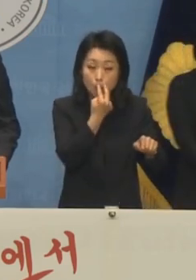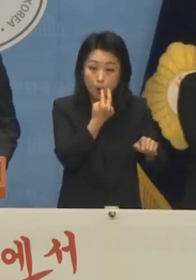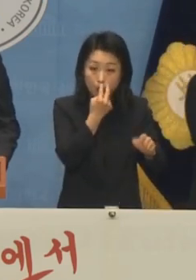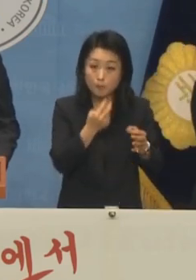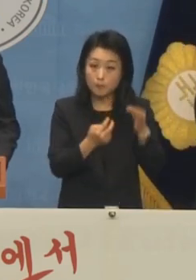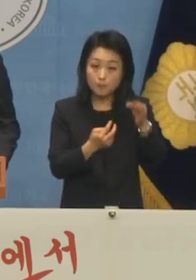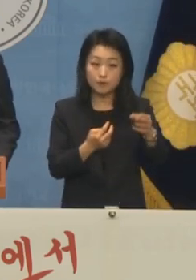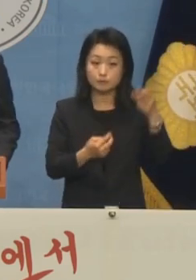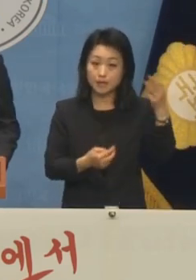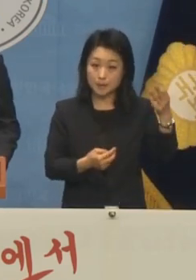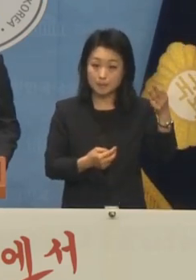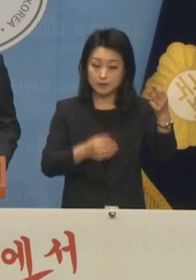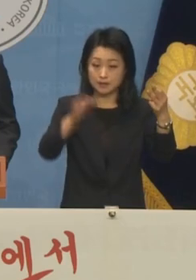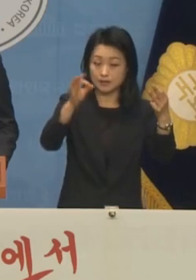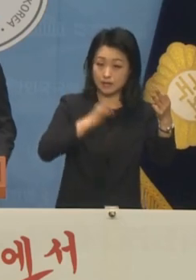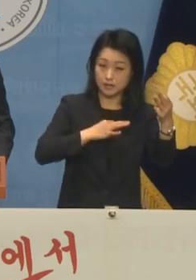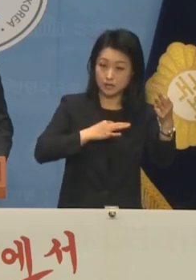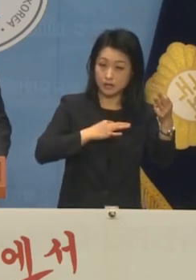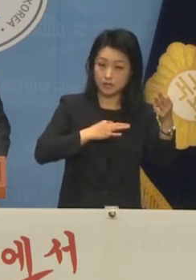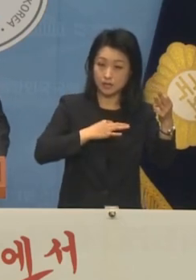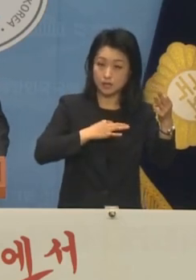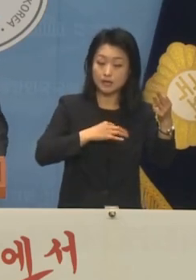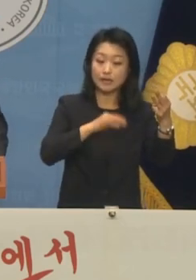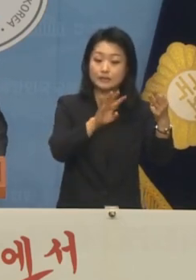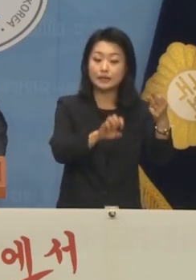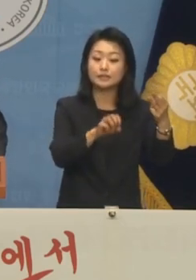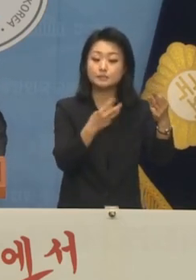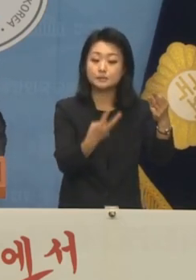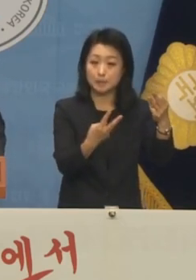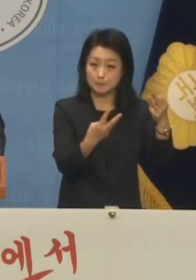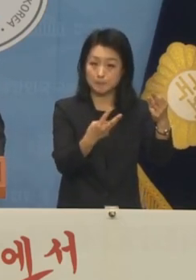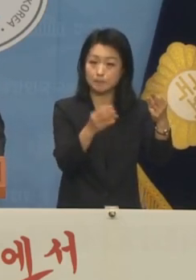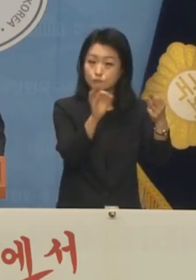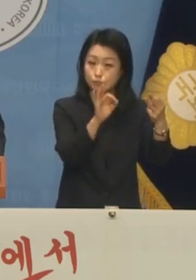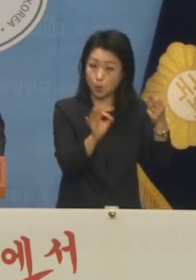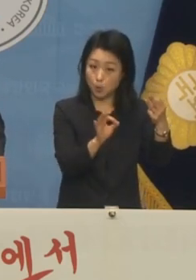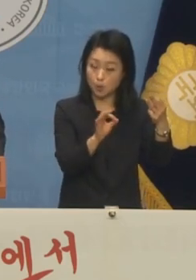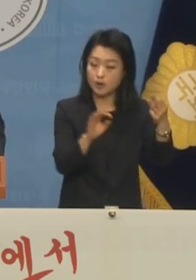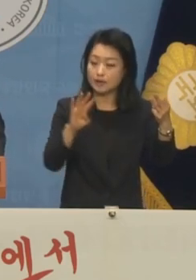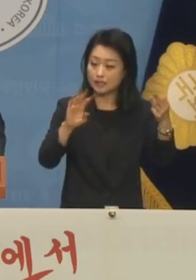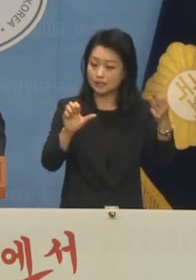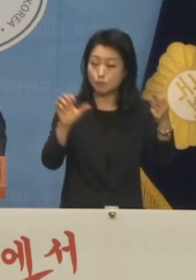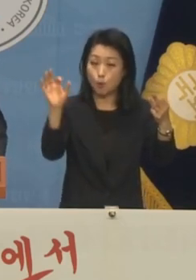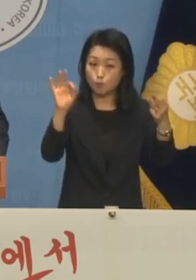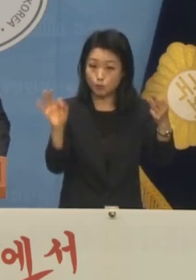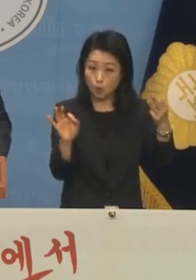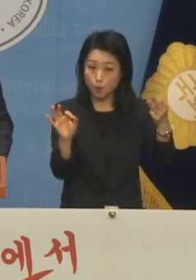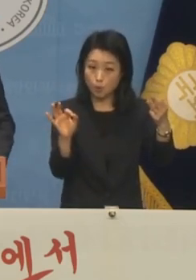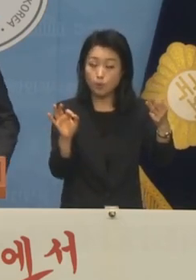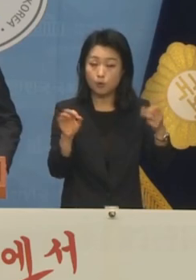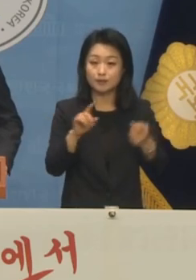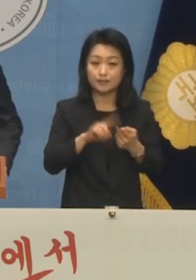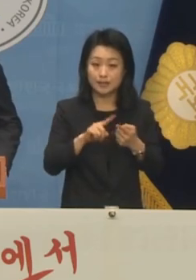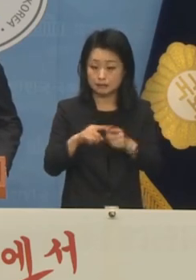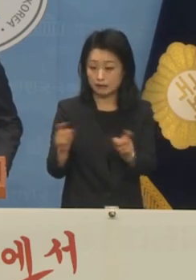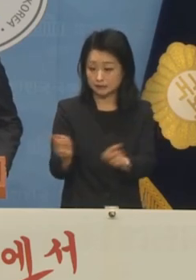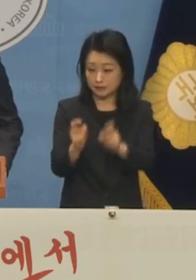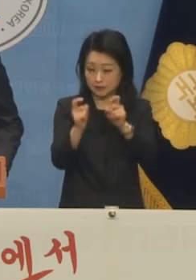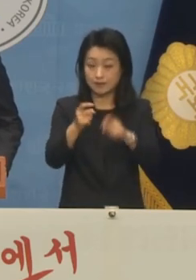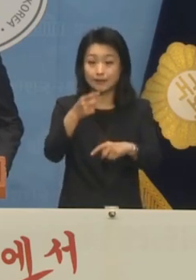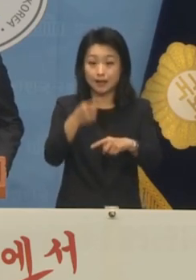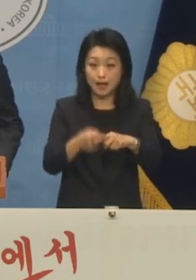보험료율 13%에 소득대체율 43%와 45%를 놓고